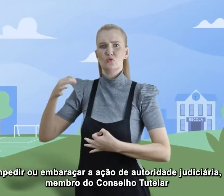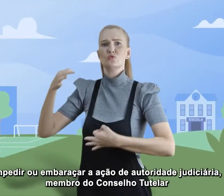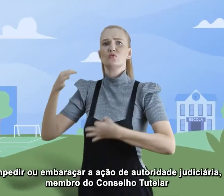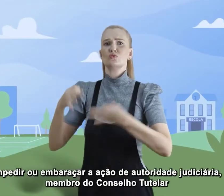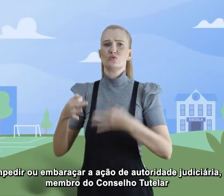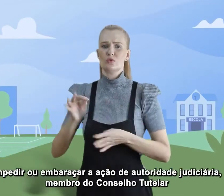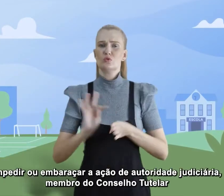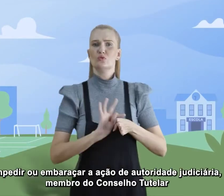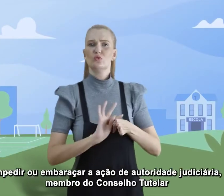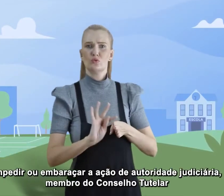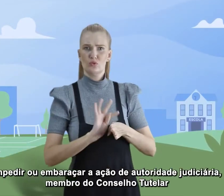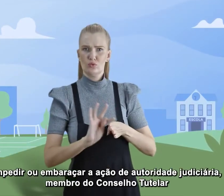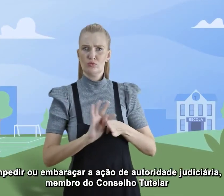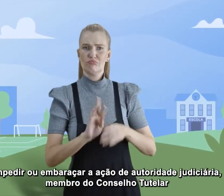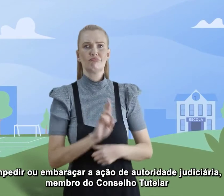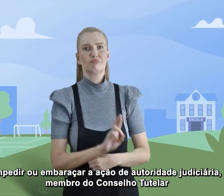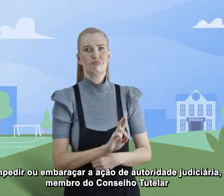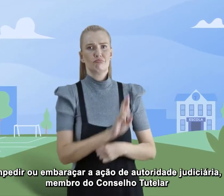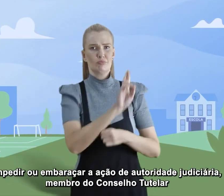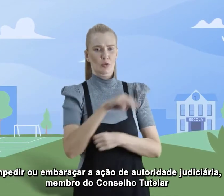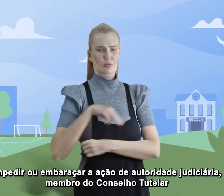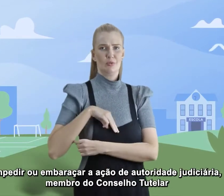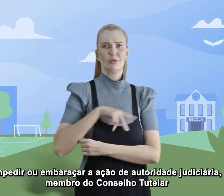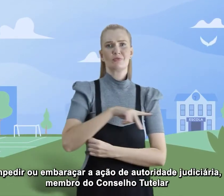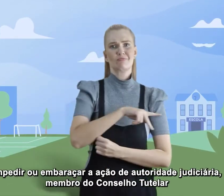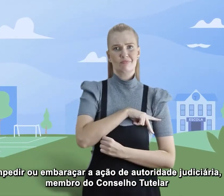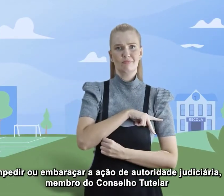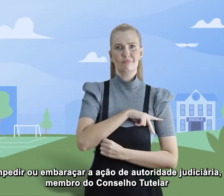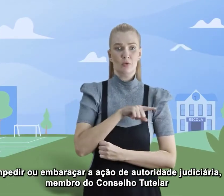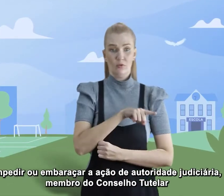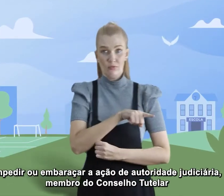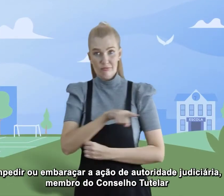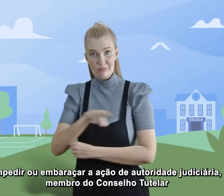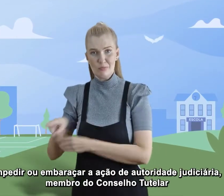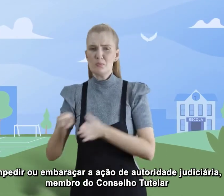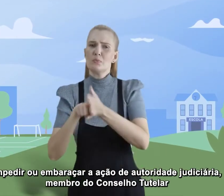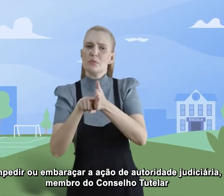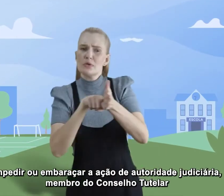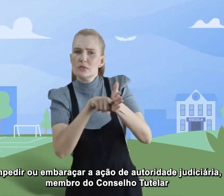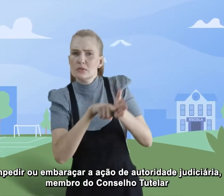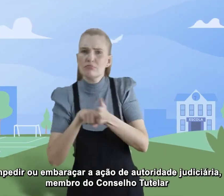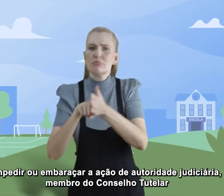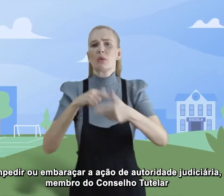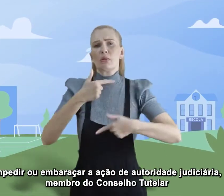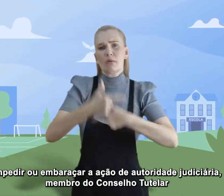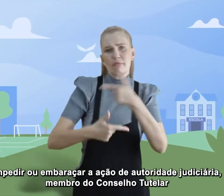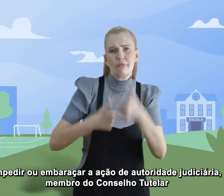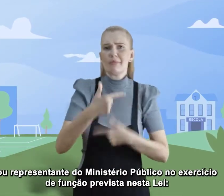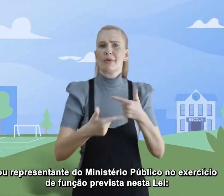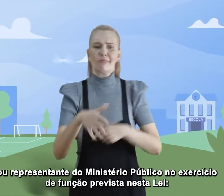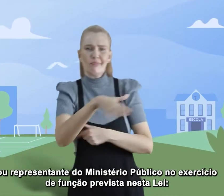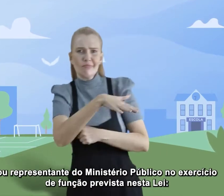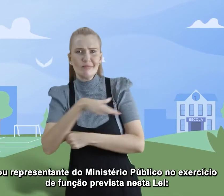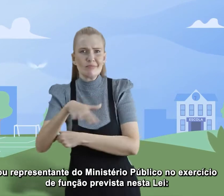impedir ou embaraçar a ação de autoridade judiciária, membro do Conselho Tutelar ou representante